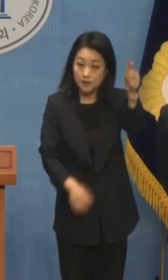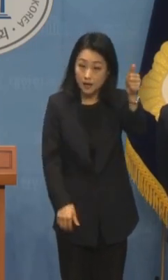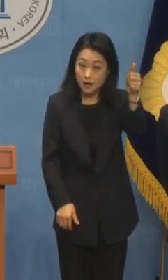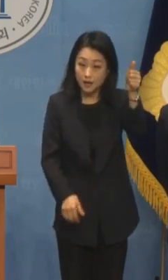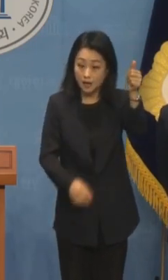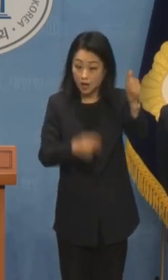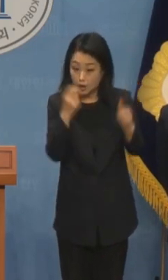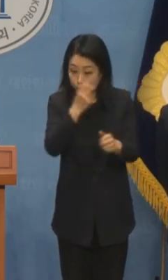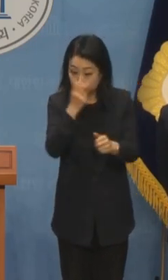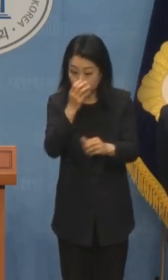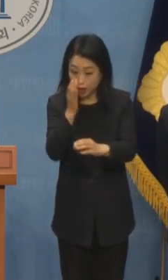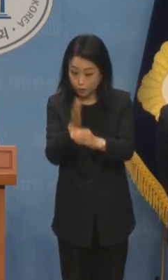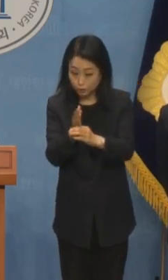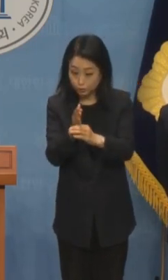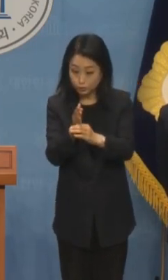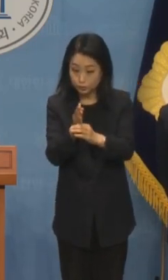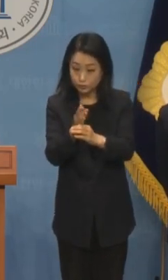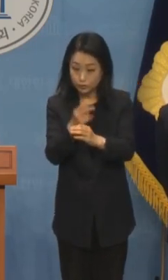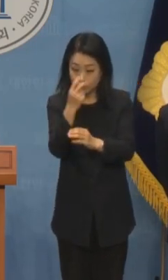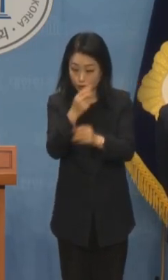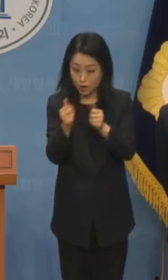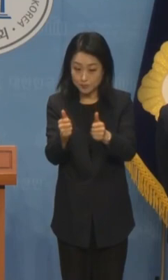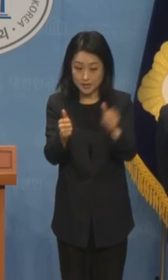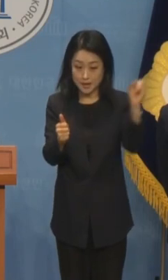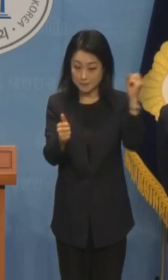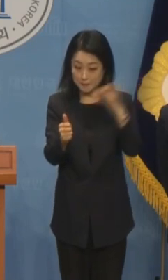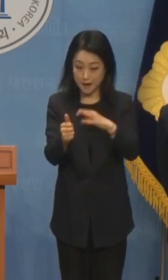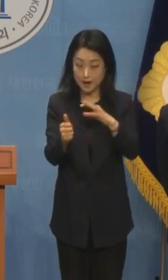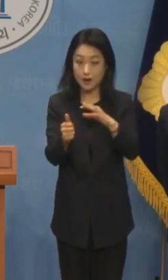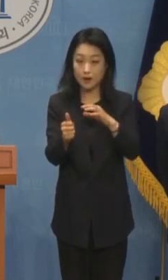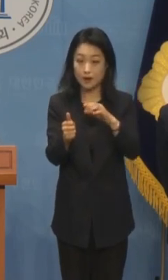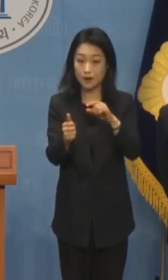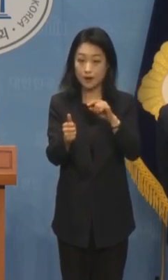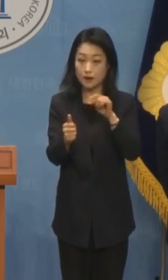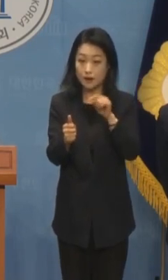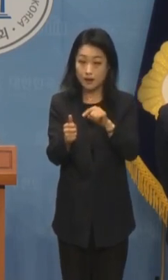수사하고 있는 검사들을 향해서 이렇게